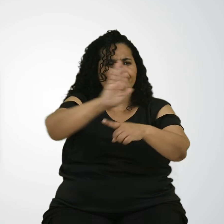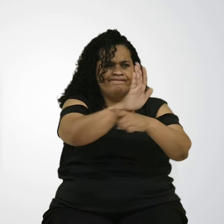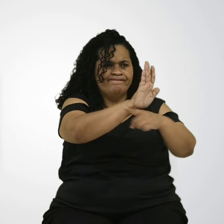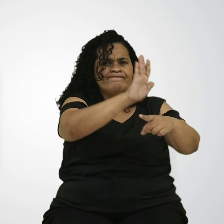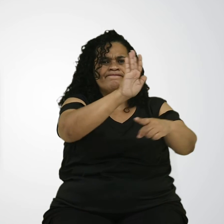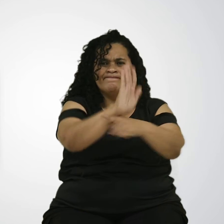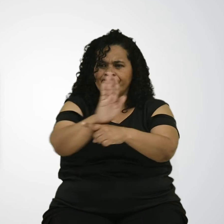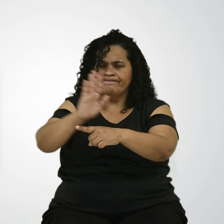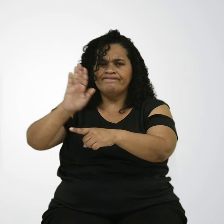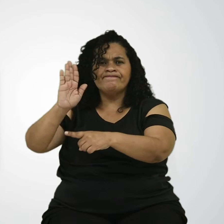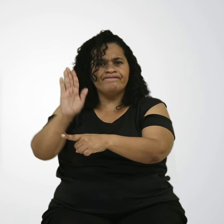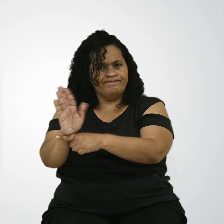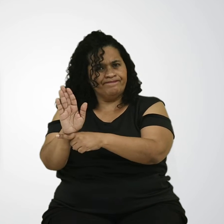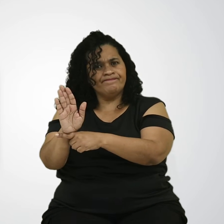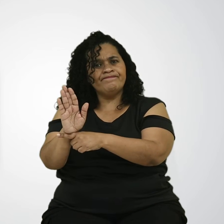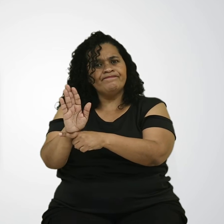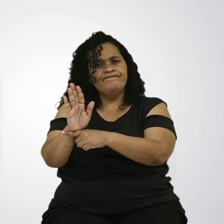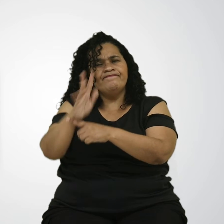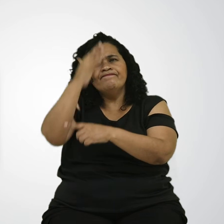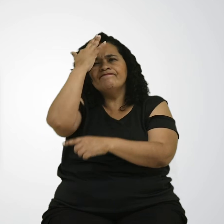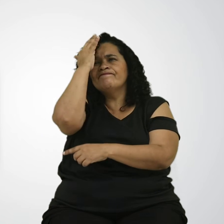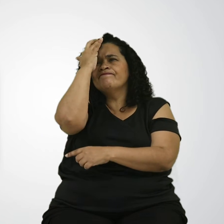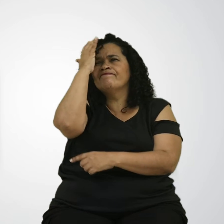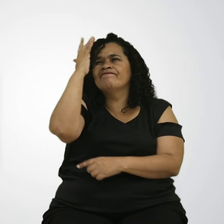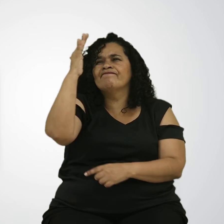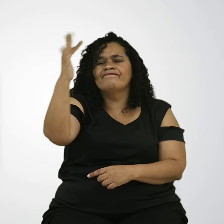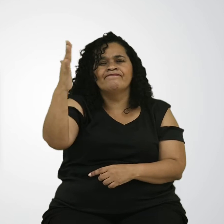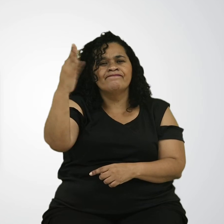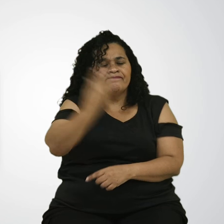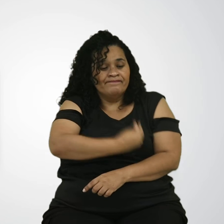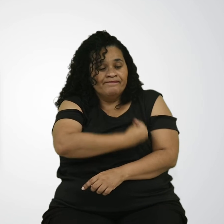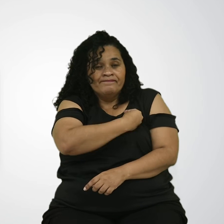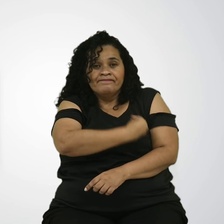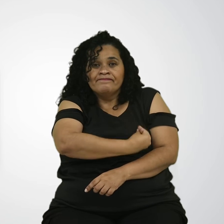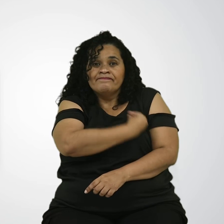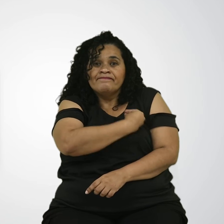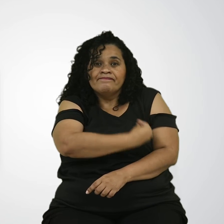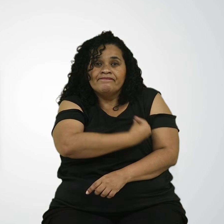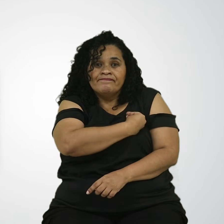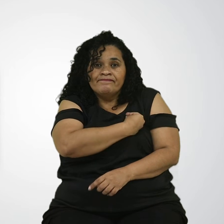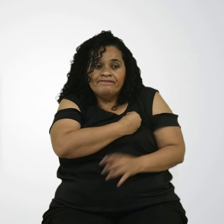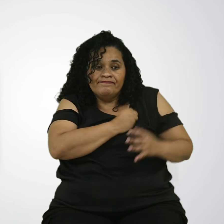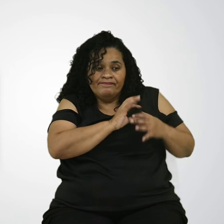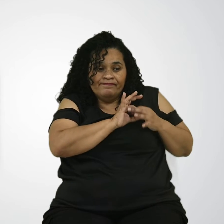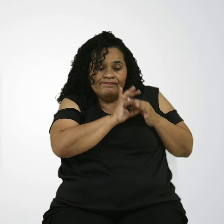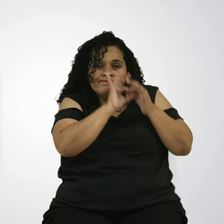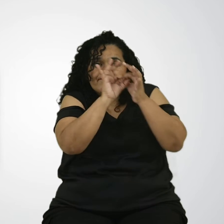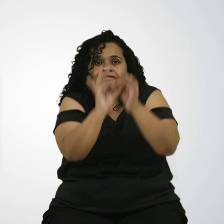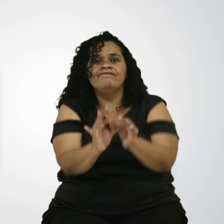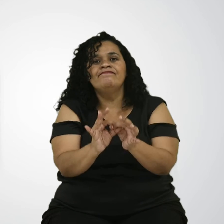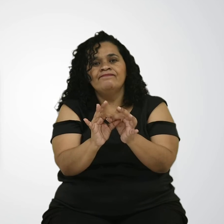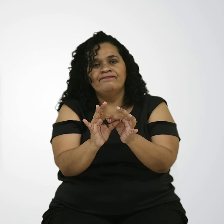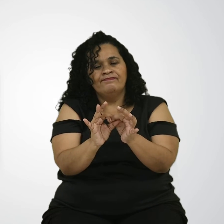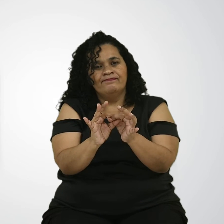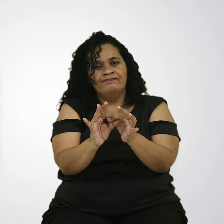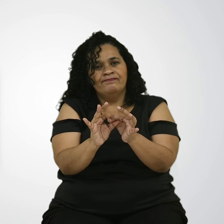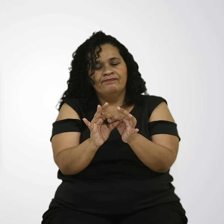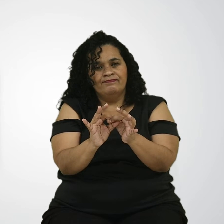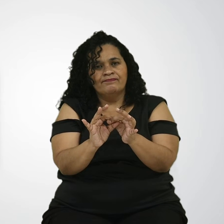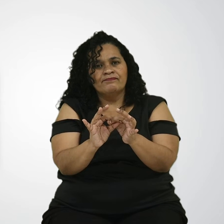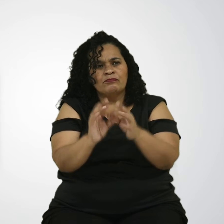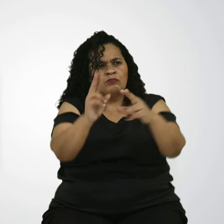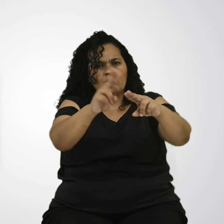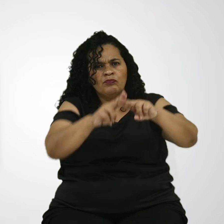estamos sonhando, vivendo, construindo a mesma vida, né? Exatamente. Então, assim, não tem a ver